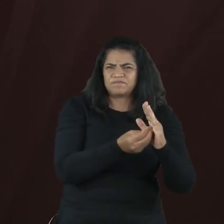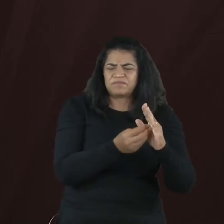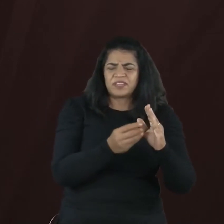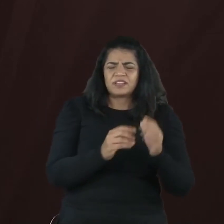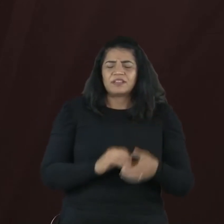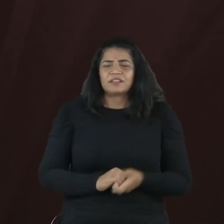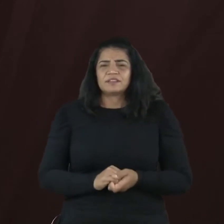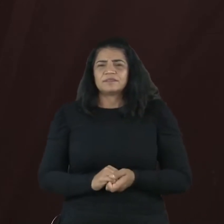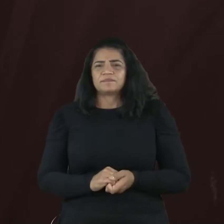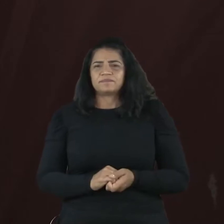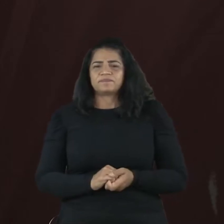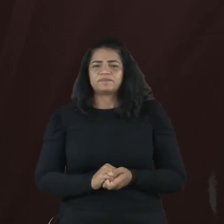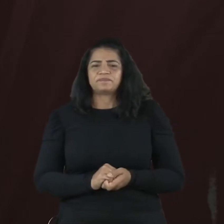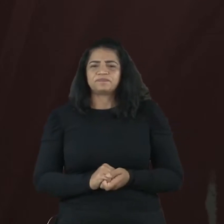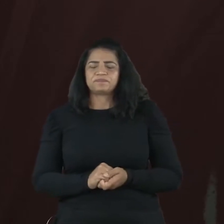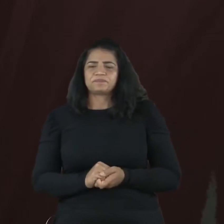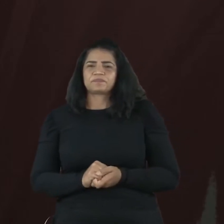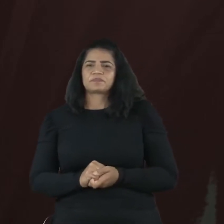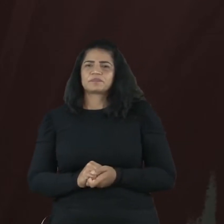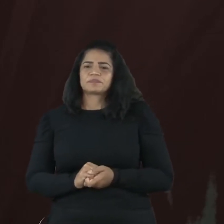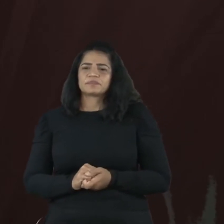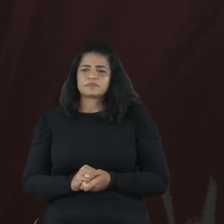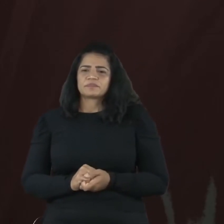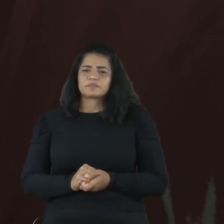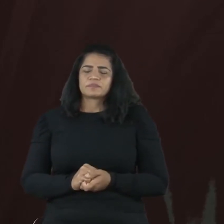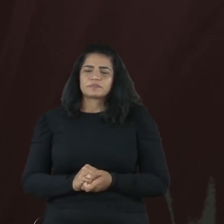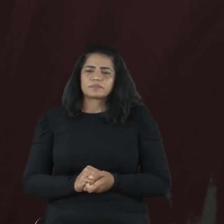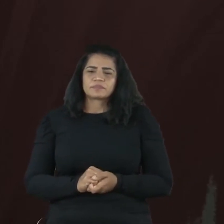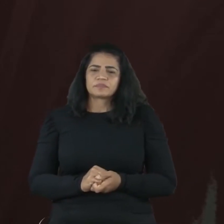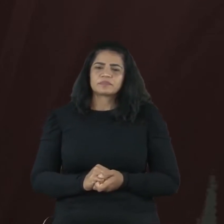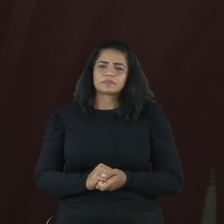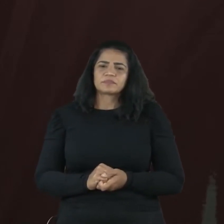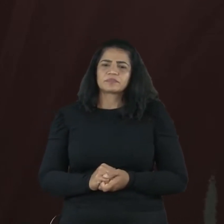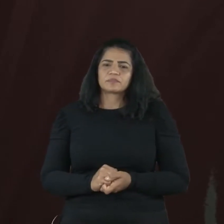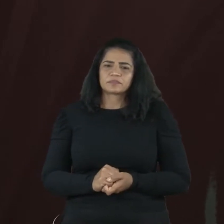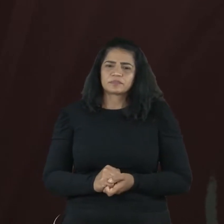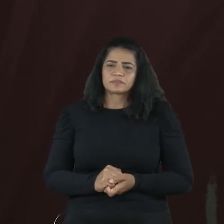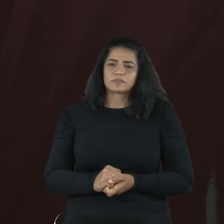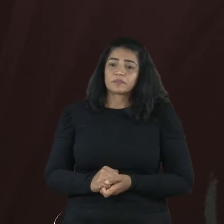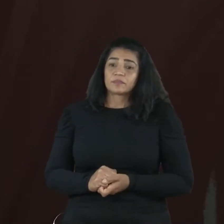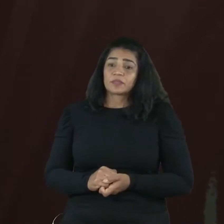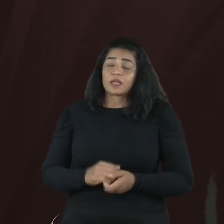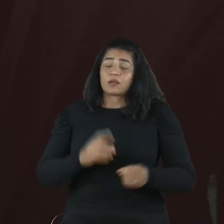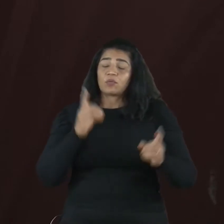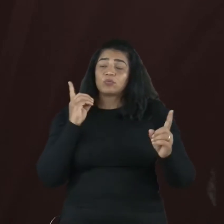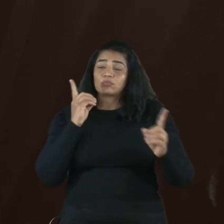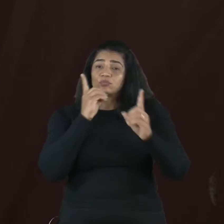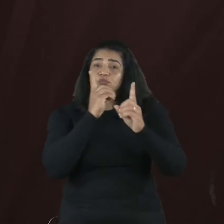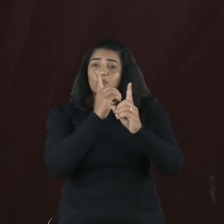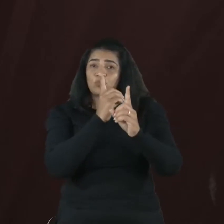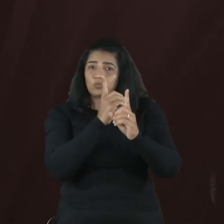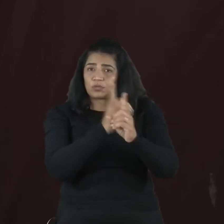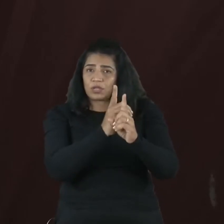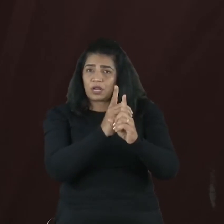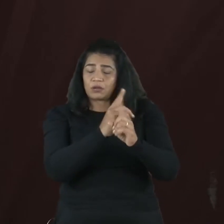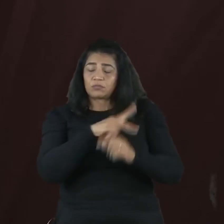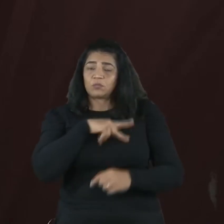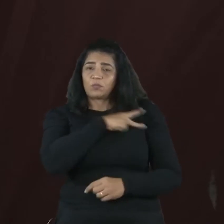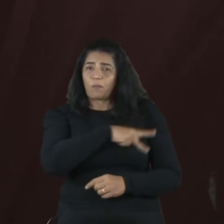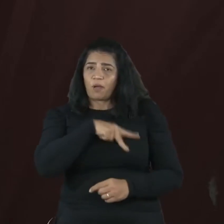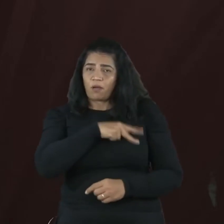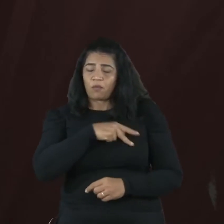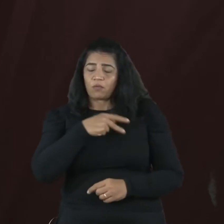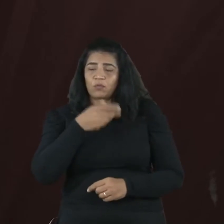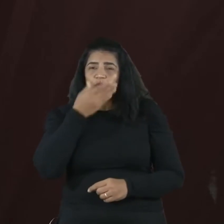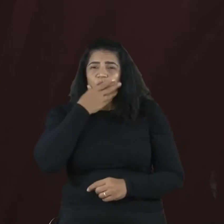Bíblia, não é isso? Aqui diz assim, e quando se encontraram com ele, disse-lhes: vós bem sabeis